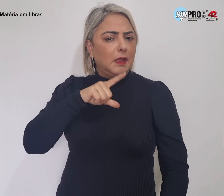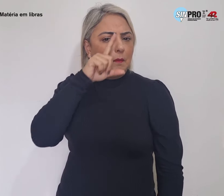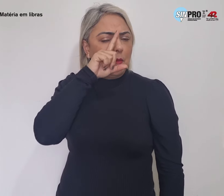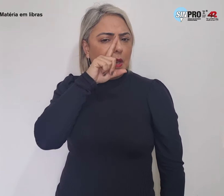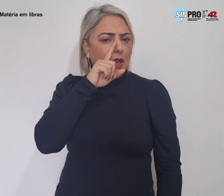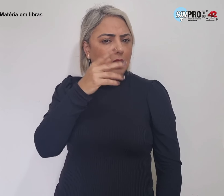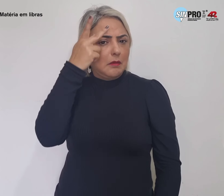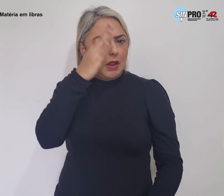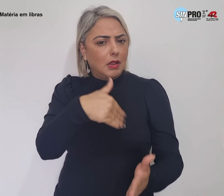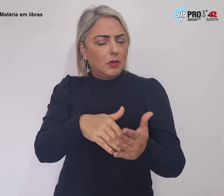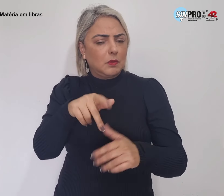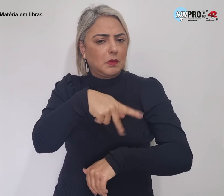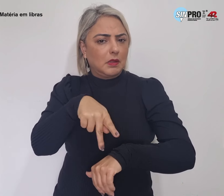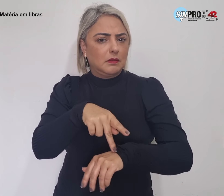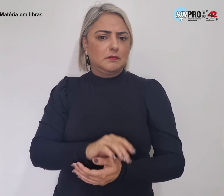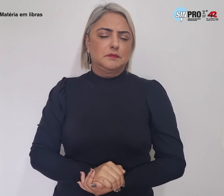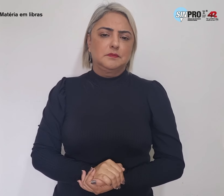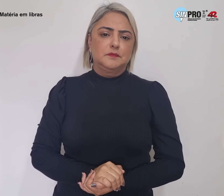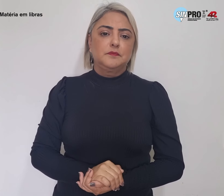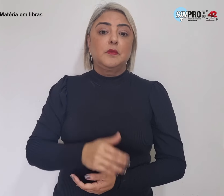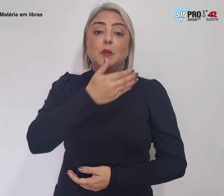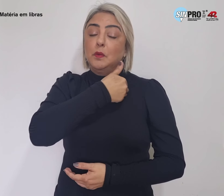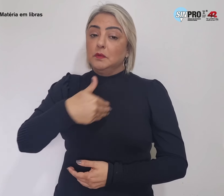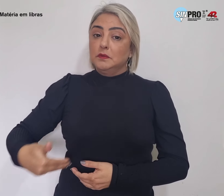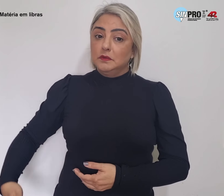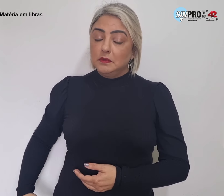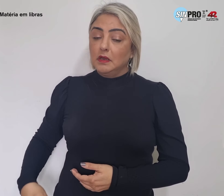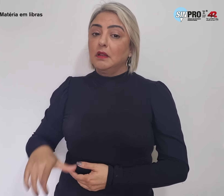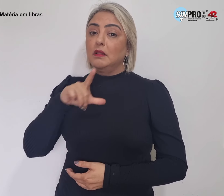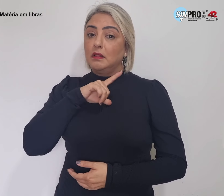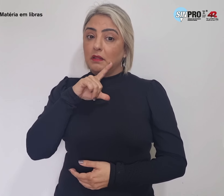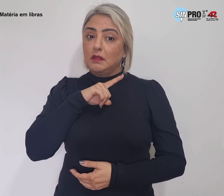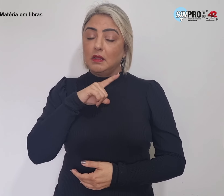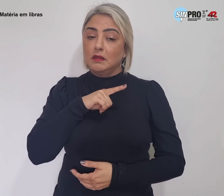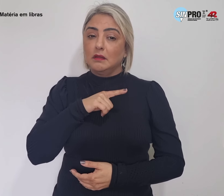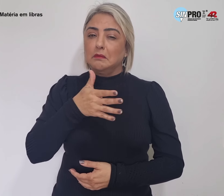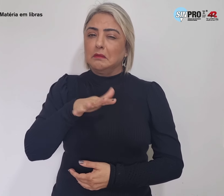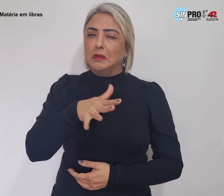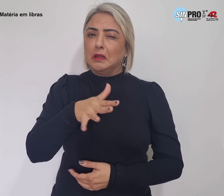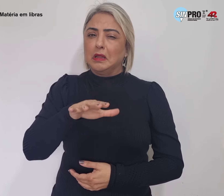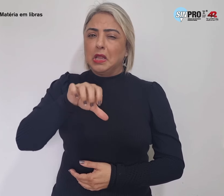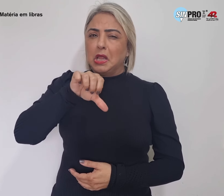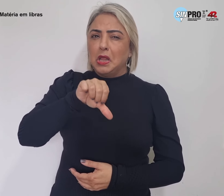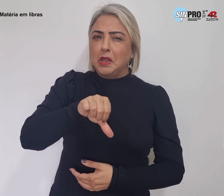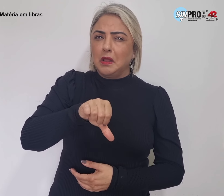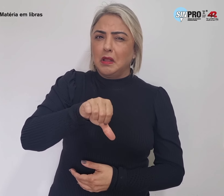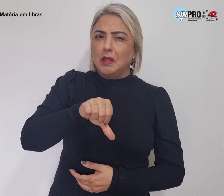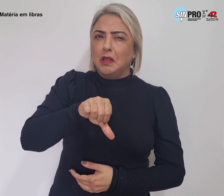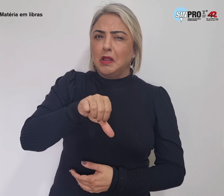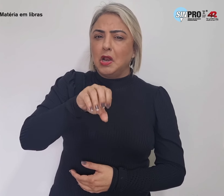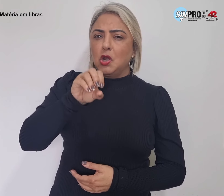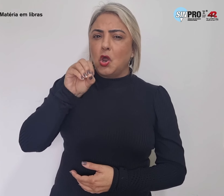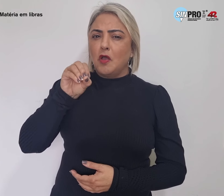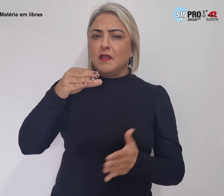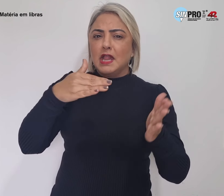país. O governo vai ter, por volta de 90 a 100 bilhões de folga